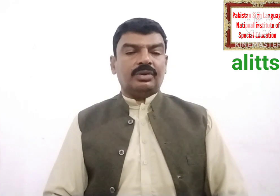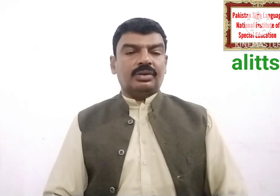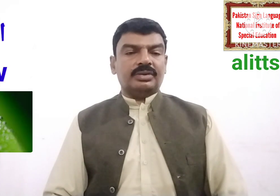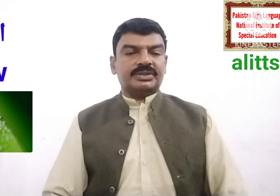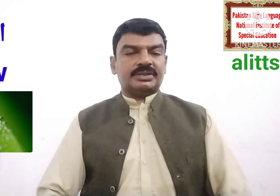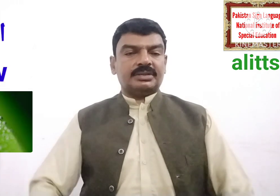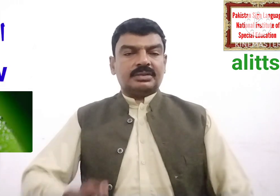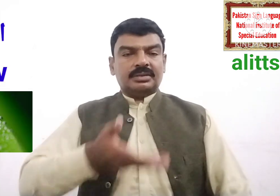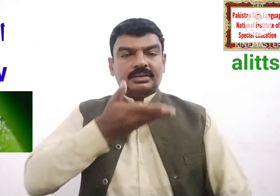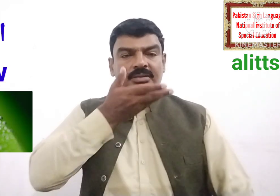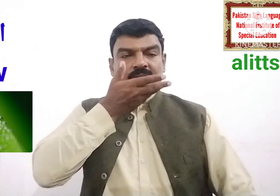औस,